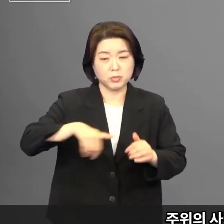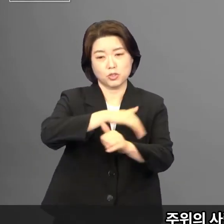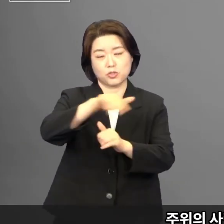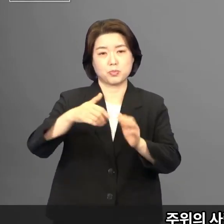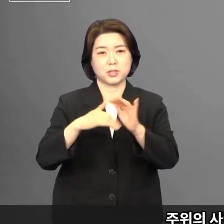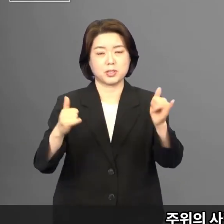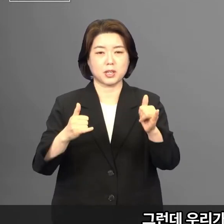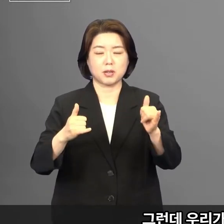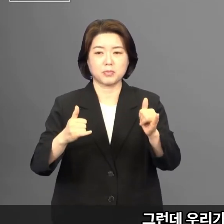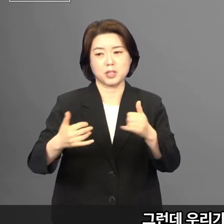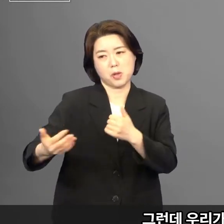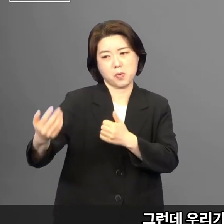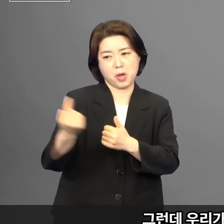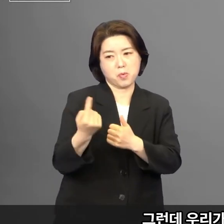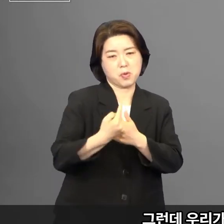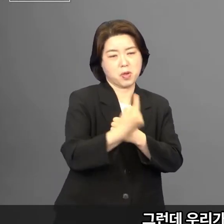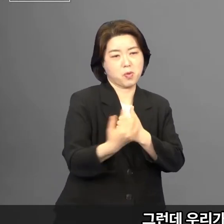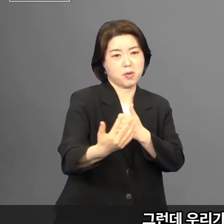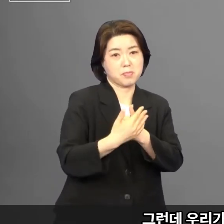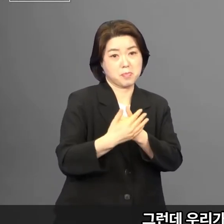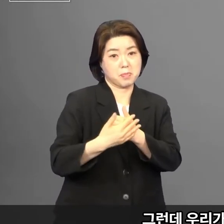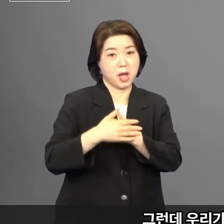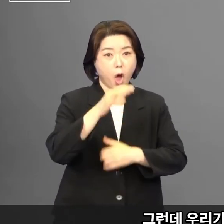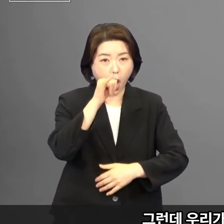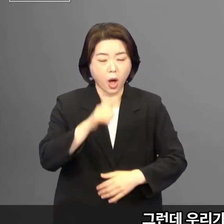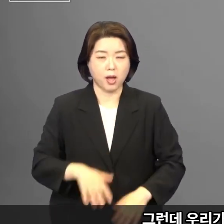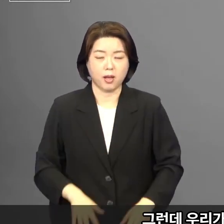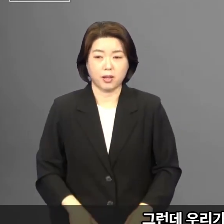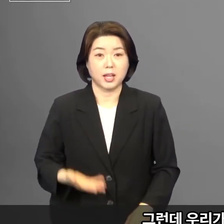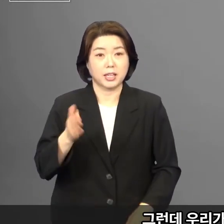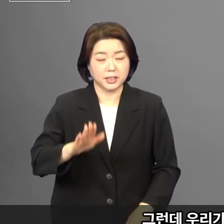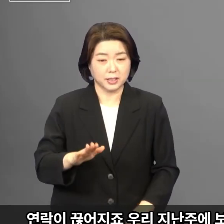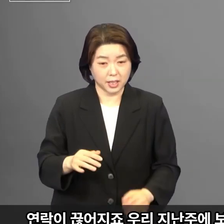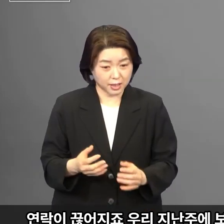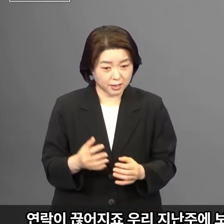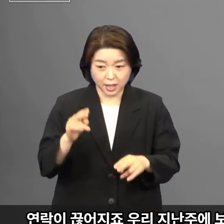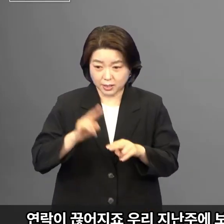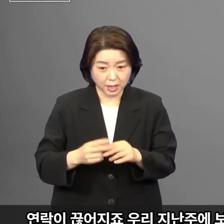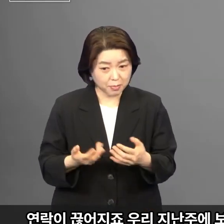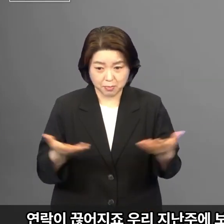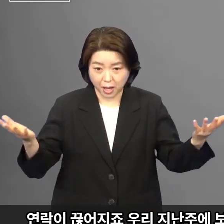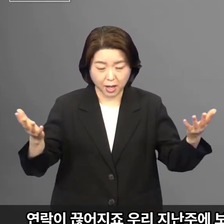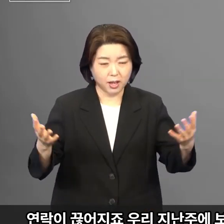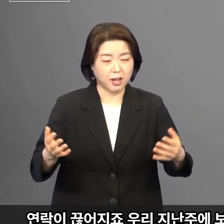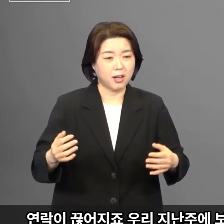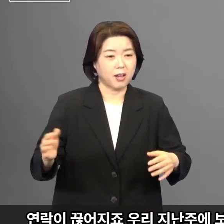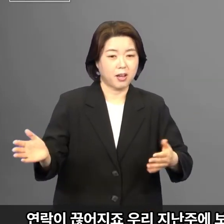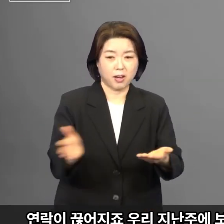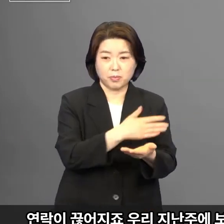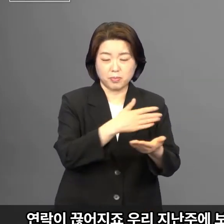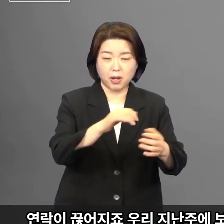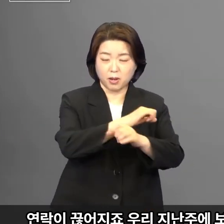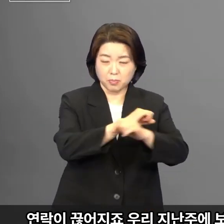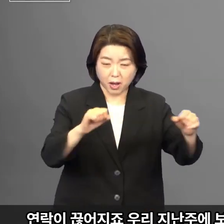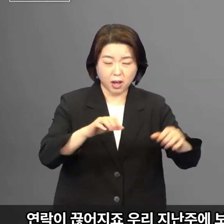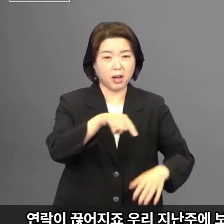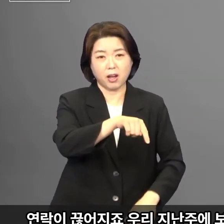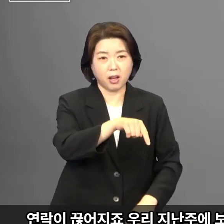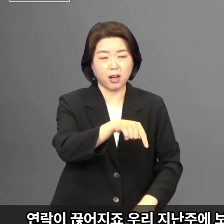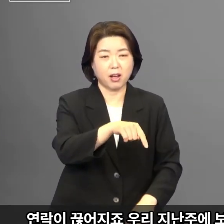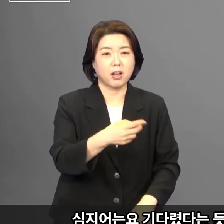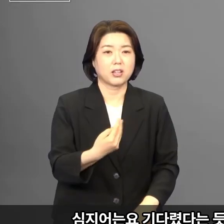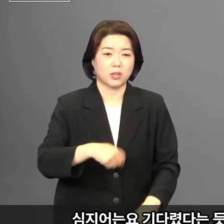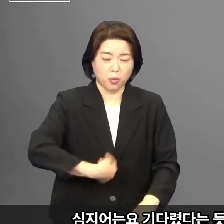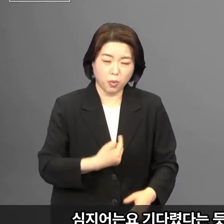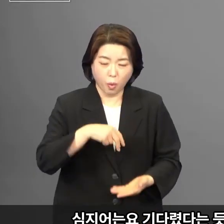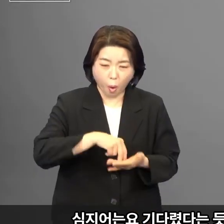사람들이 붙습니다. 자, 그런데 우리가 광야를 가게 되면요, 연락이 끊어지죠. 우리 지난주에 보았죠. 사람들이 연락을 하지 않게